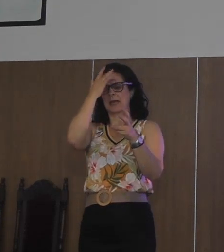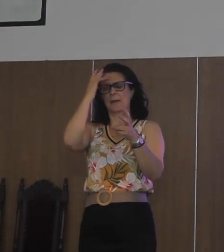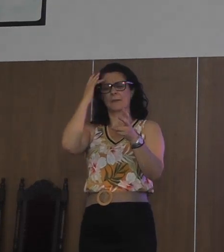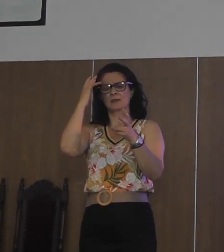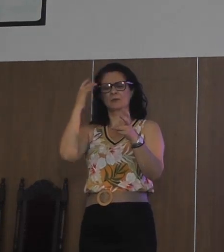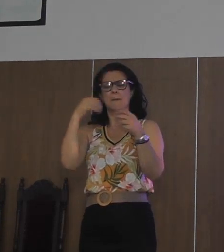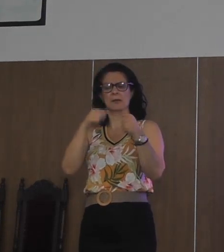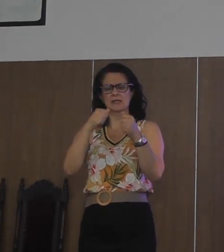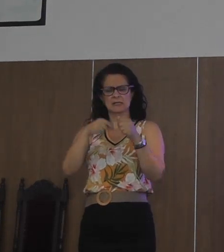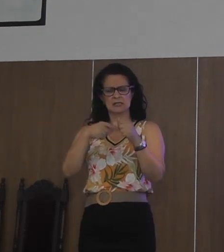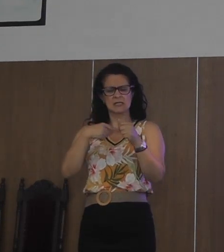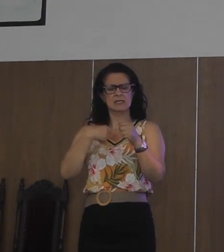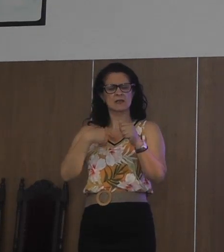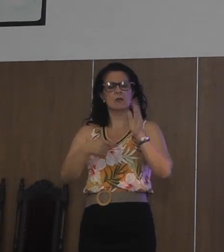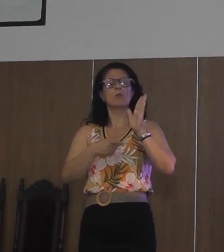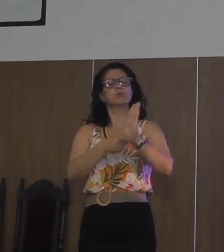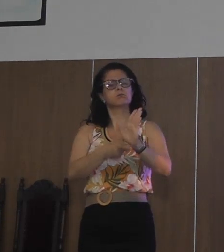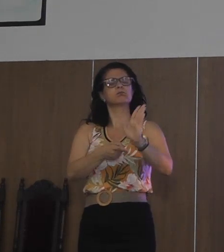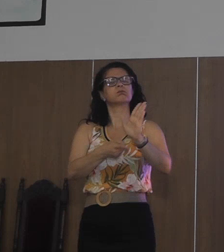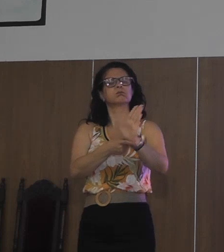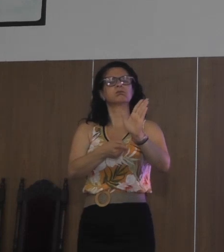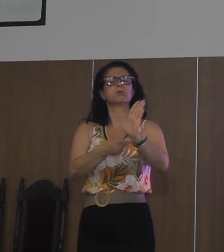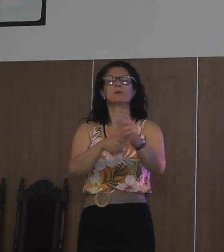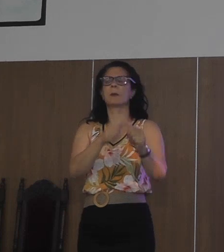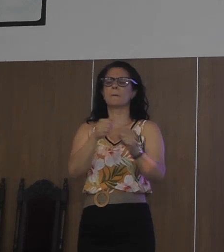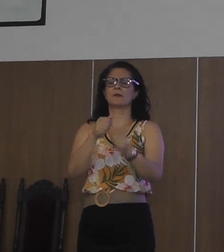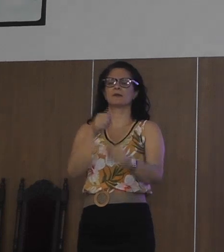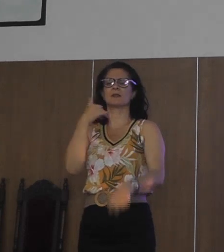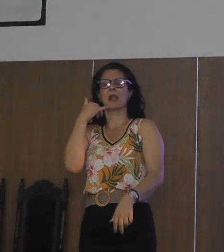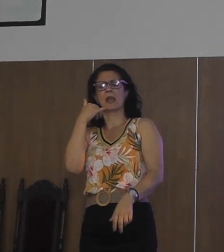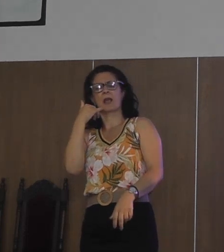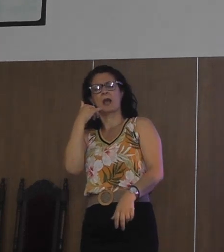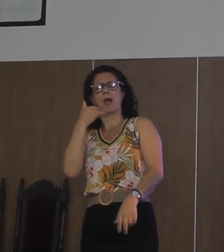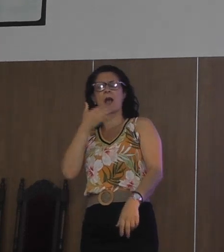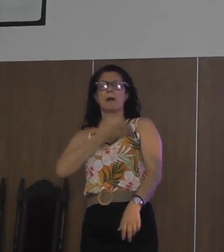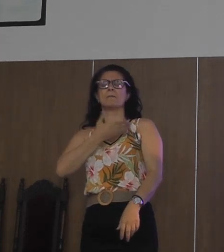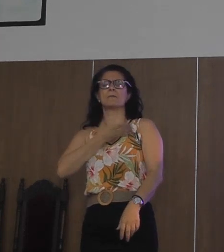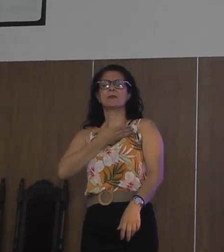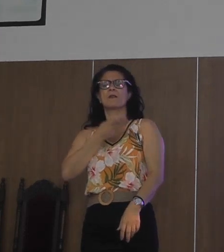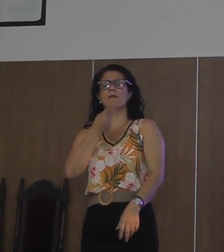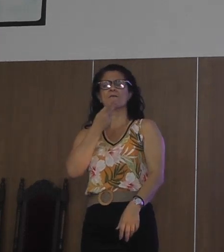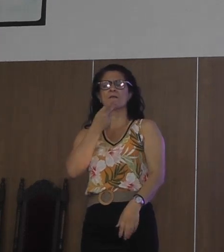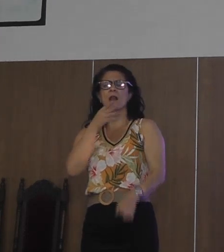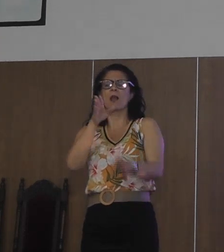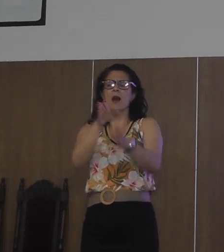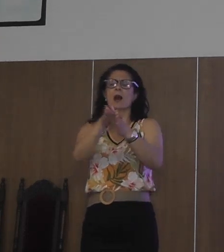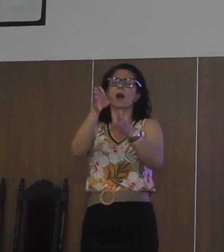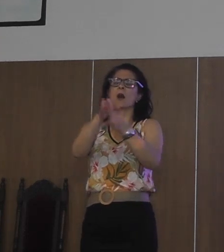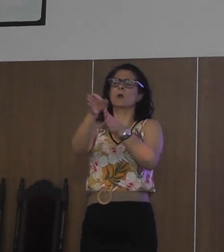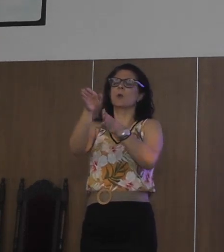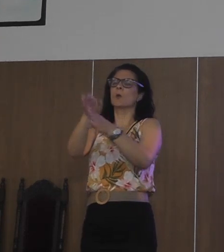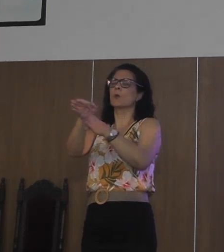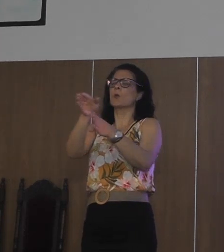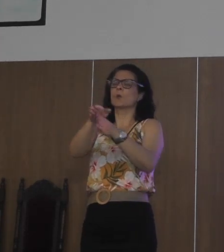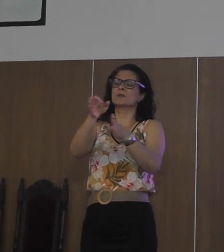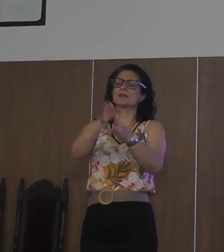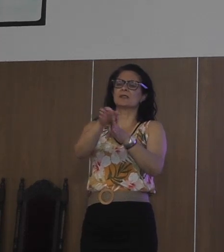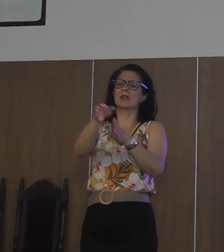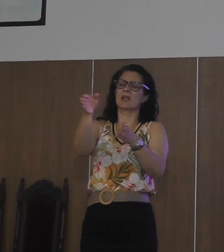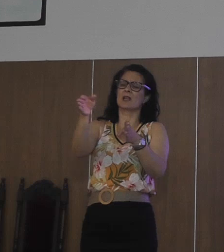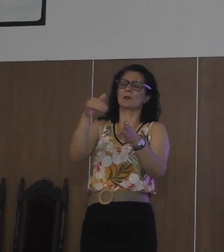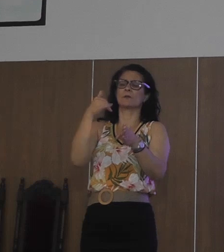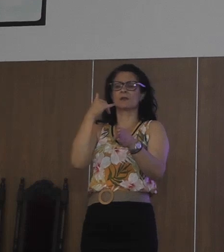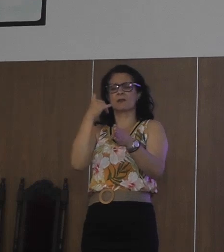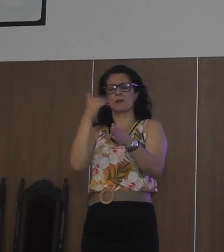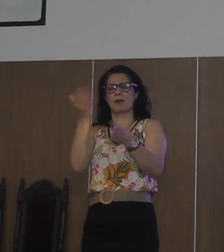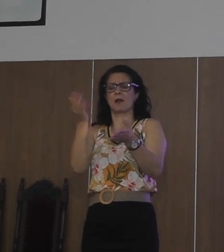rede social, por um telefonema, por mais que, Deus, que não estejamos, não queremos estar ali presente, não possamos no